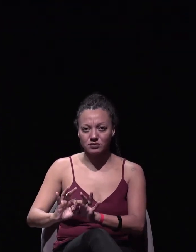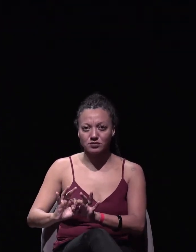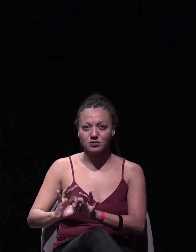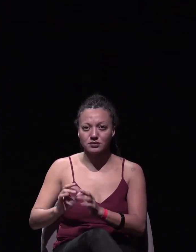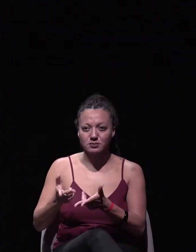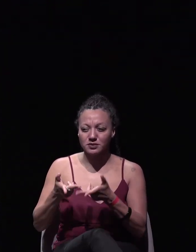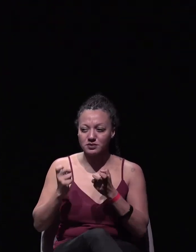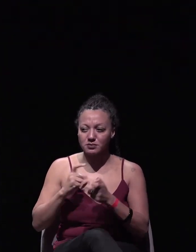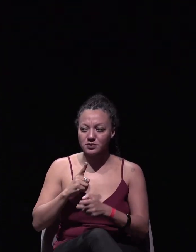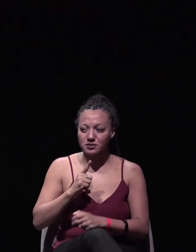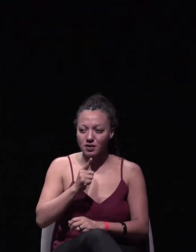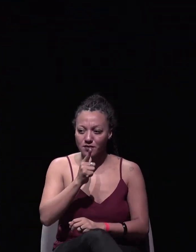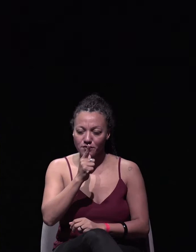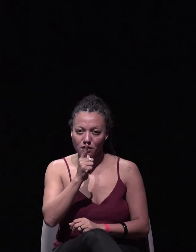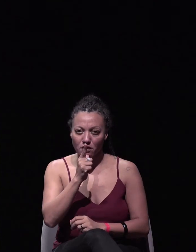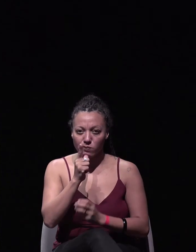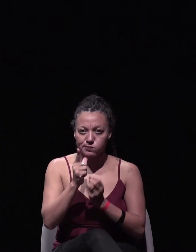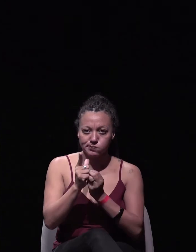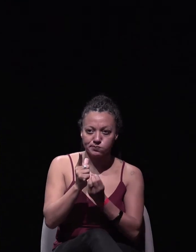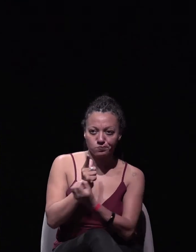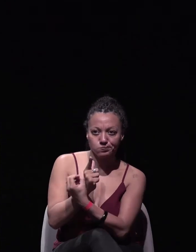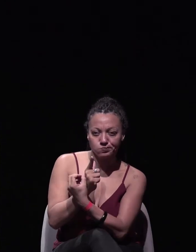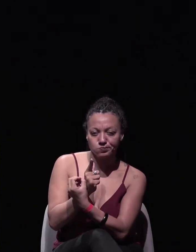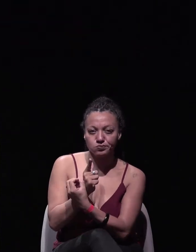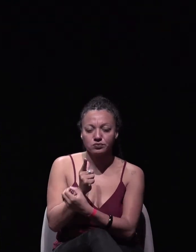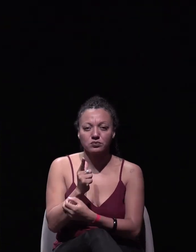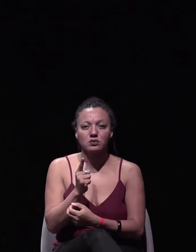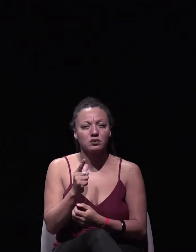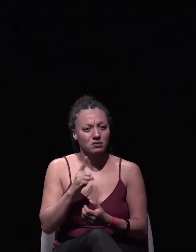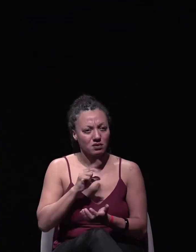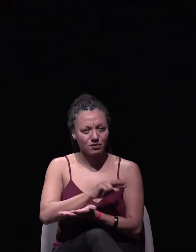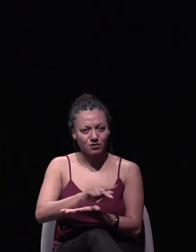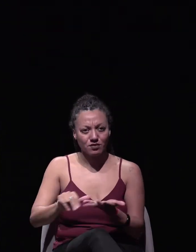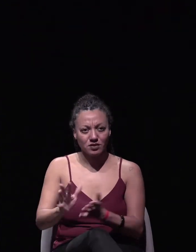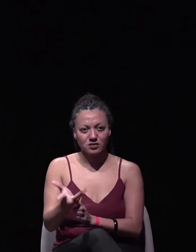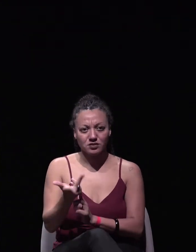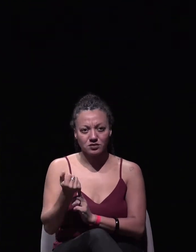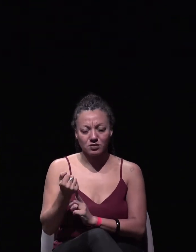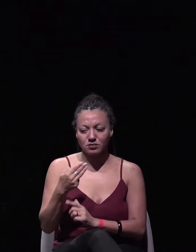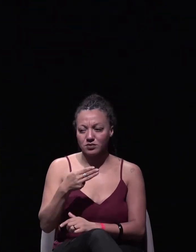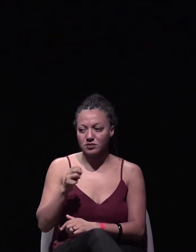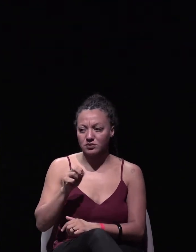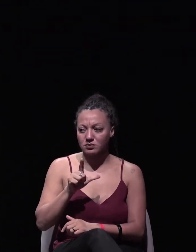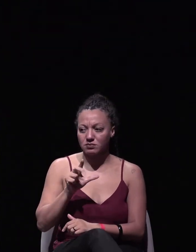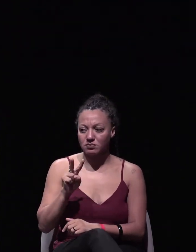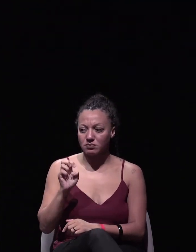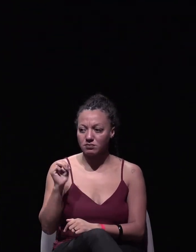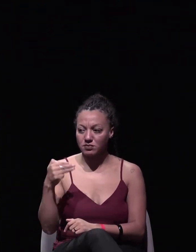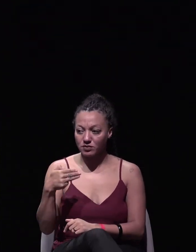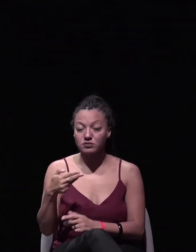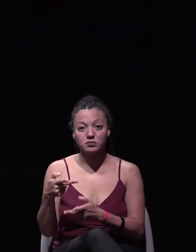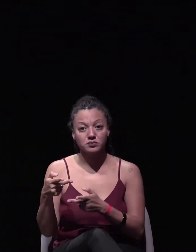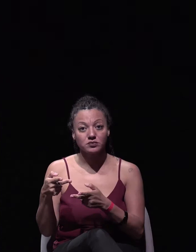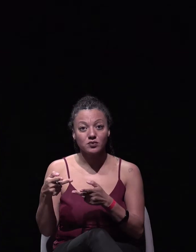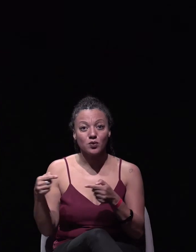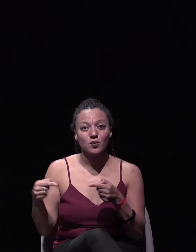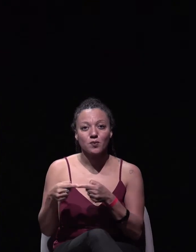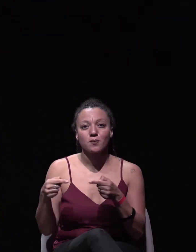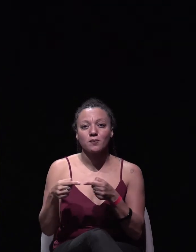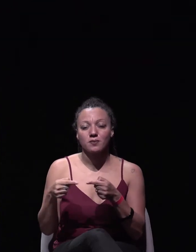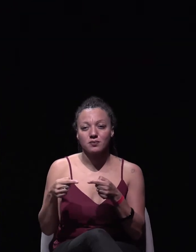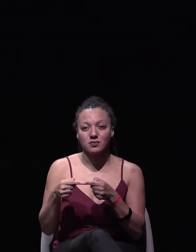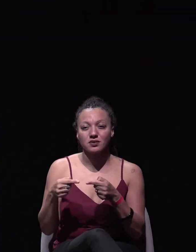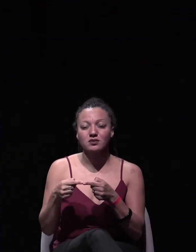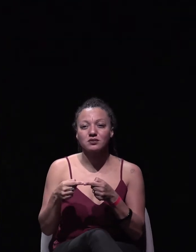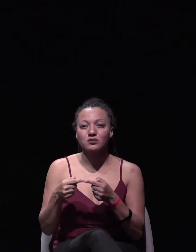elementos fálicos e testiculares em outras obras do Melvin Edwards, estão relacionadas, então,